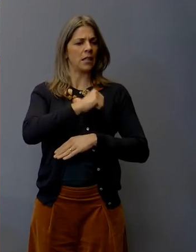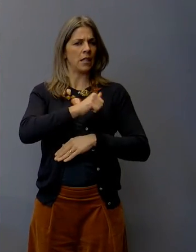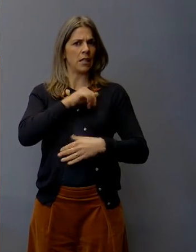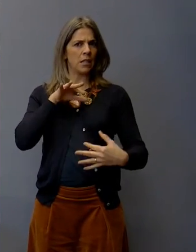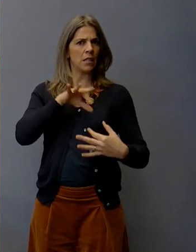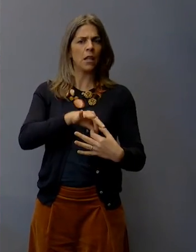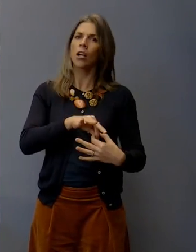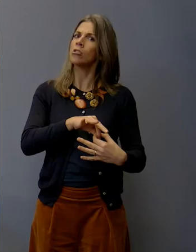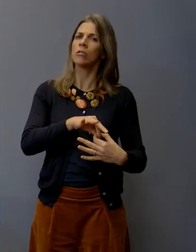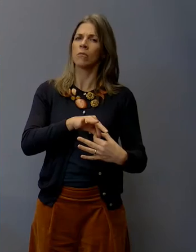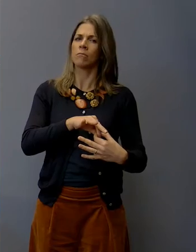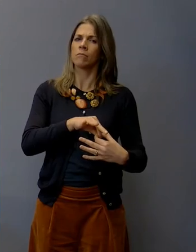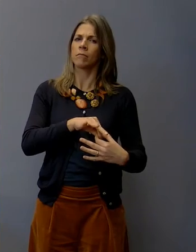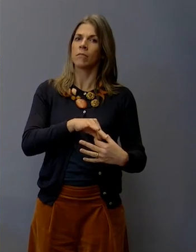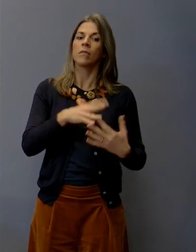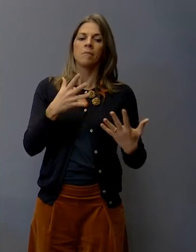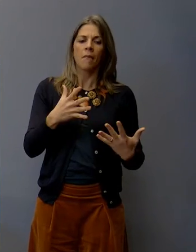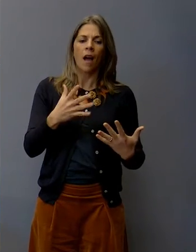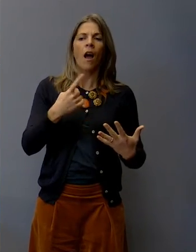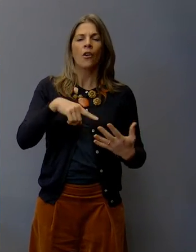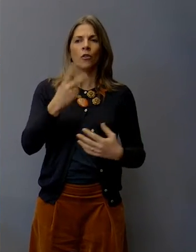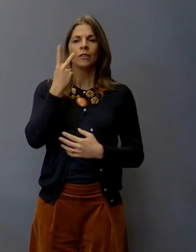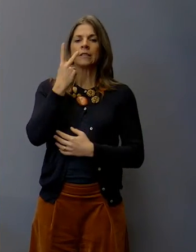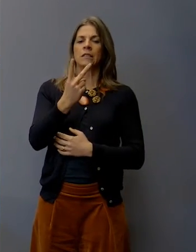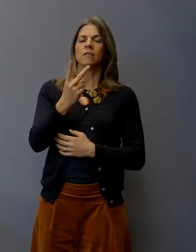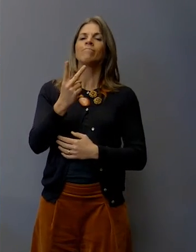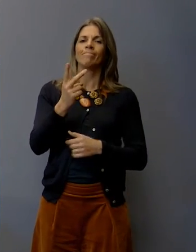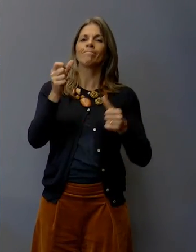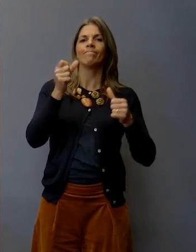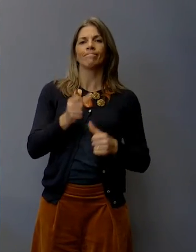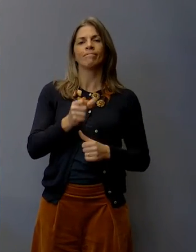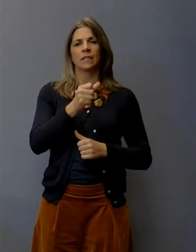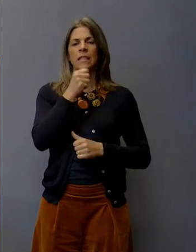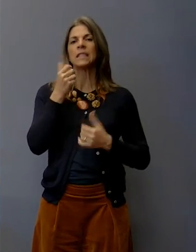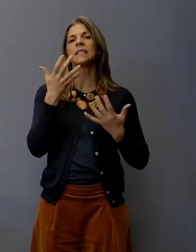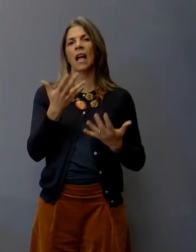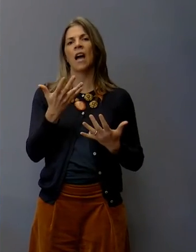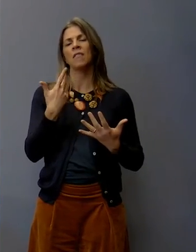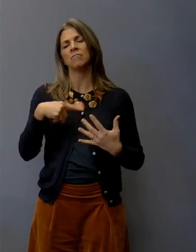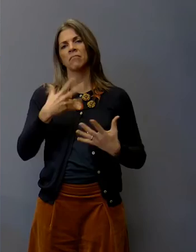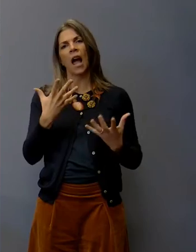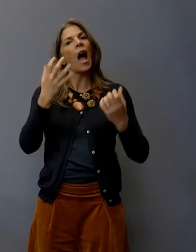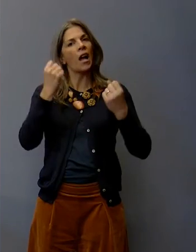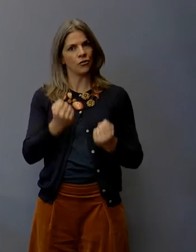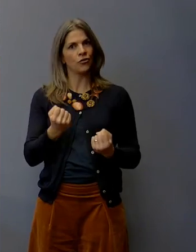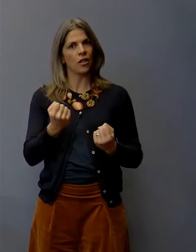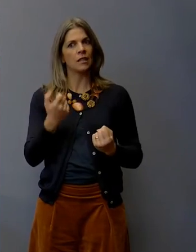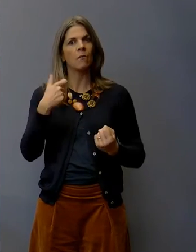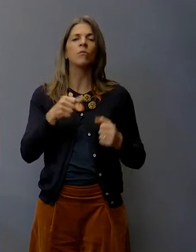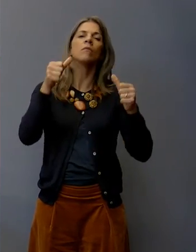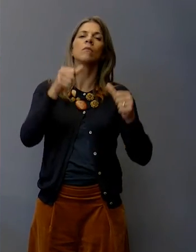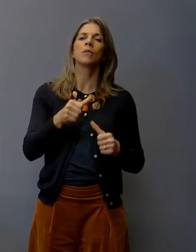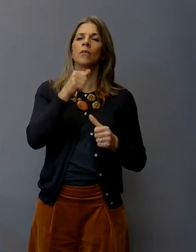necessari che questa giunta ha ritenuto necessari per far fronte alle lacune che il governo